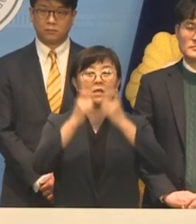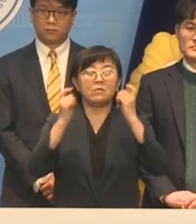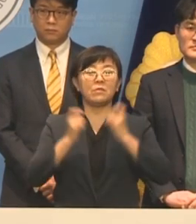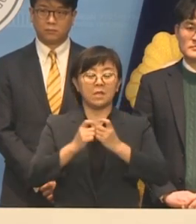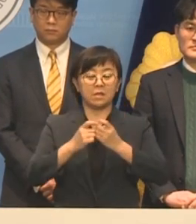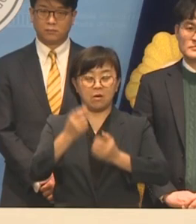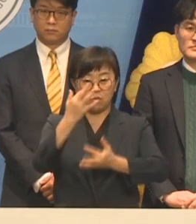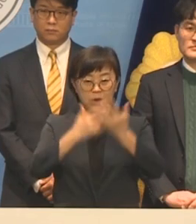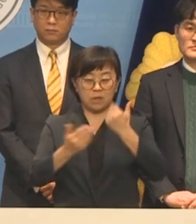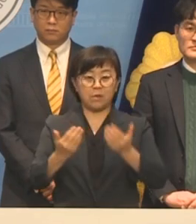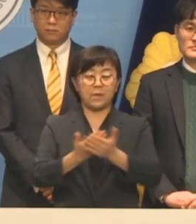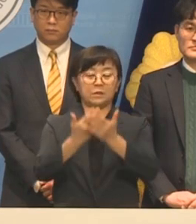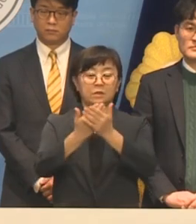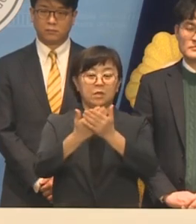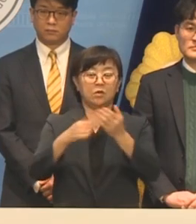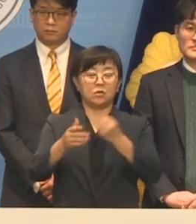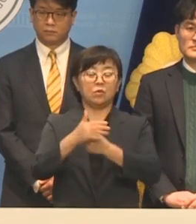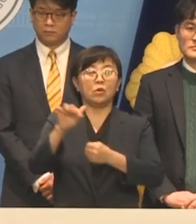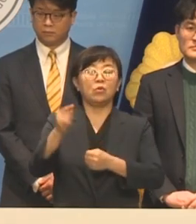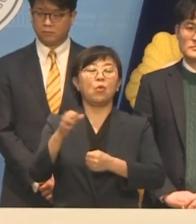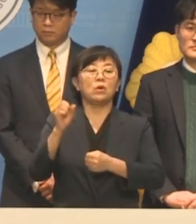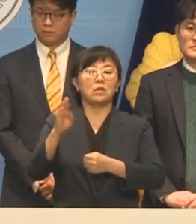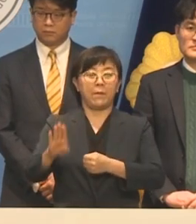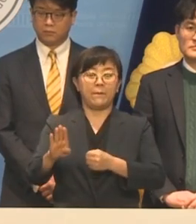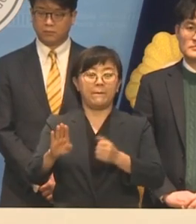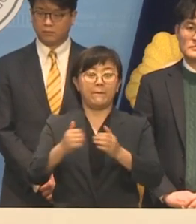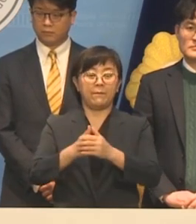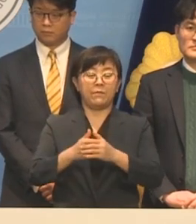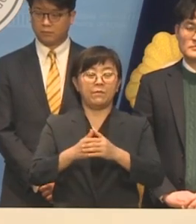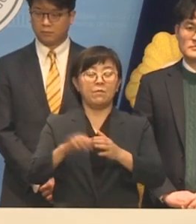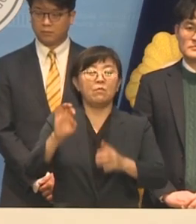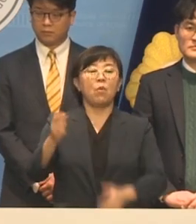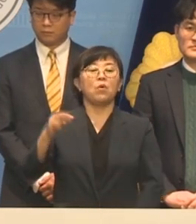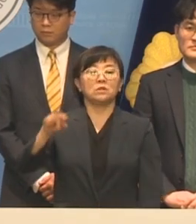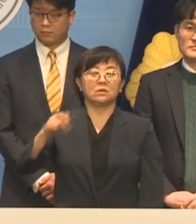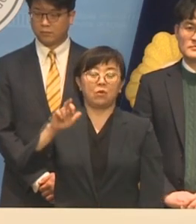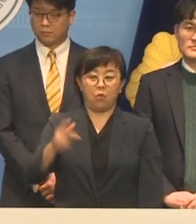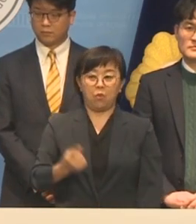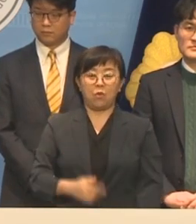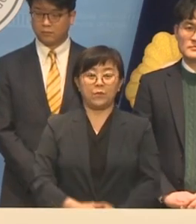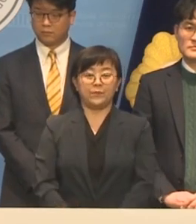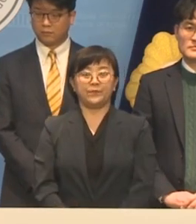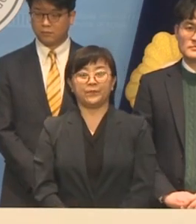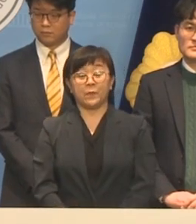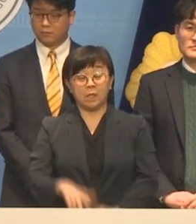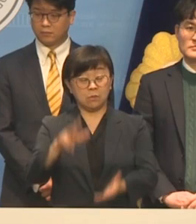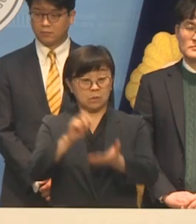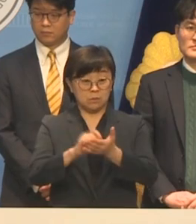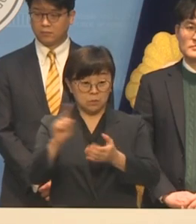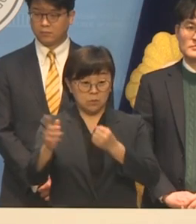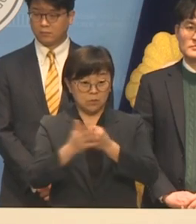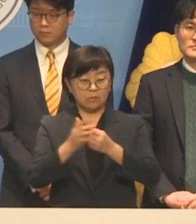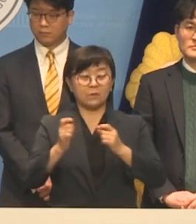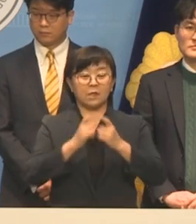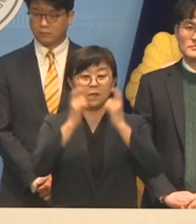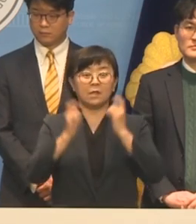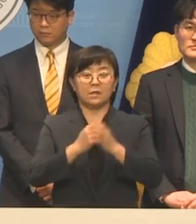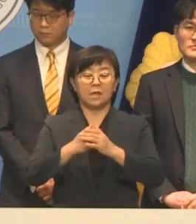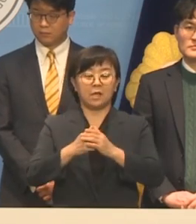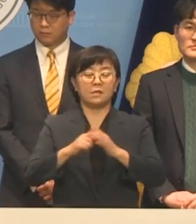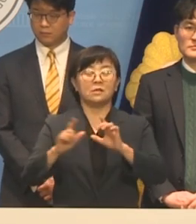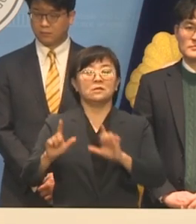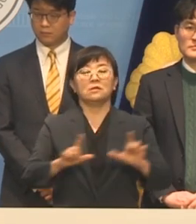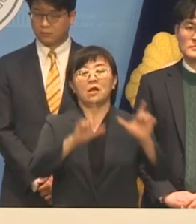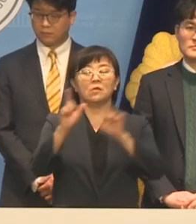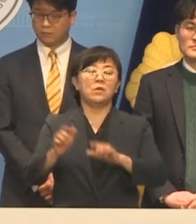화력발전소의 최대 주주는 농협이며 민간 최대 주주는 포스코입니다. 결국 이 문제는 개인의 선의만으로 해결할